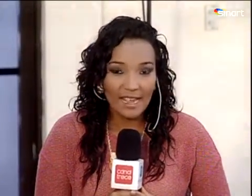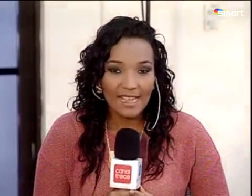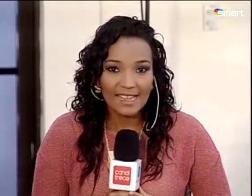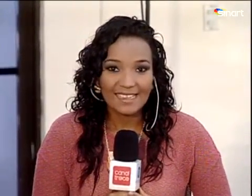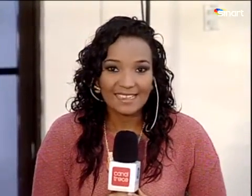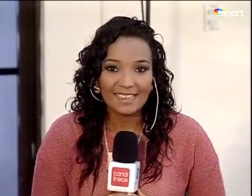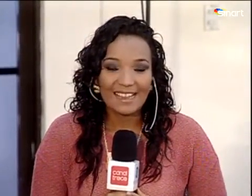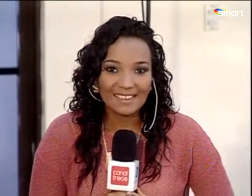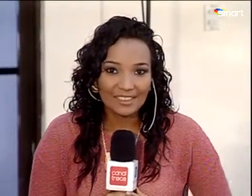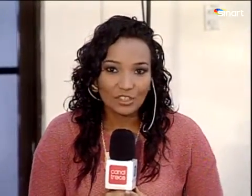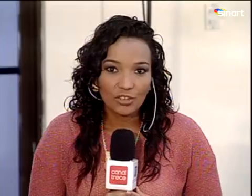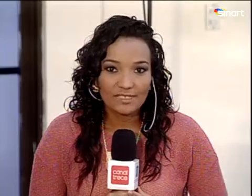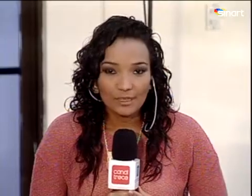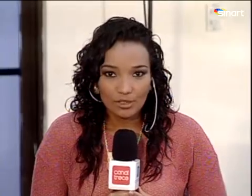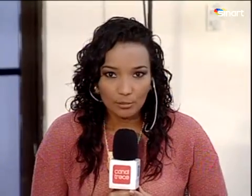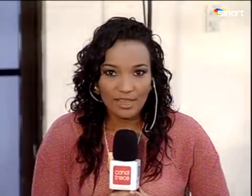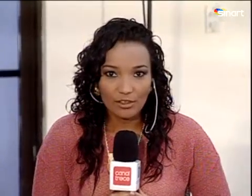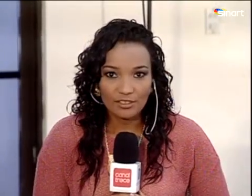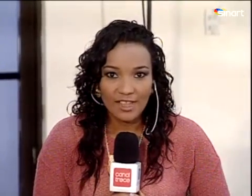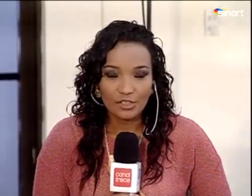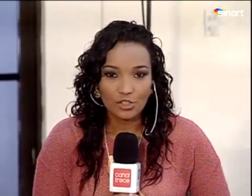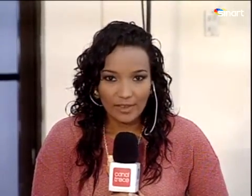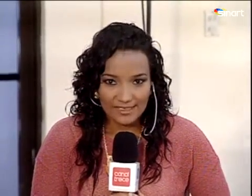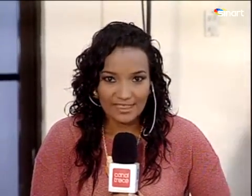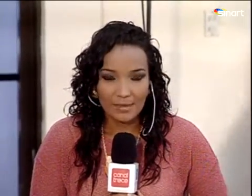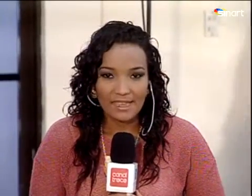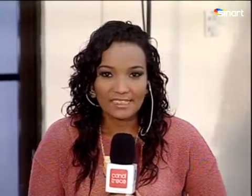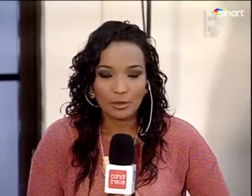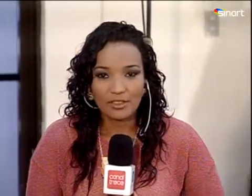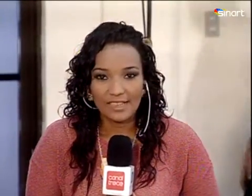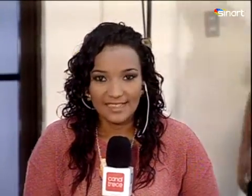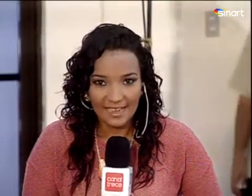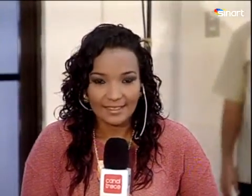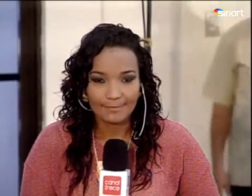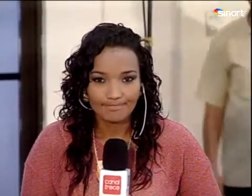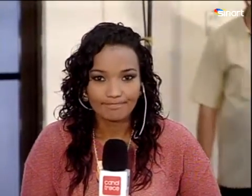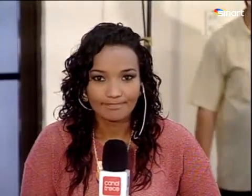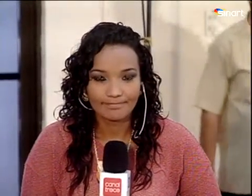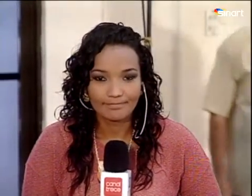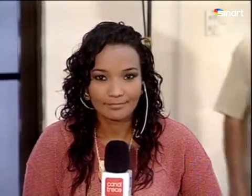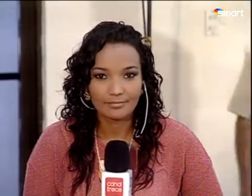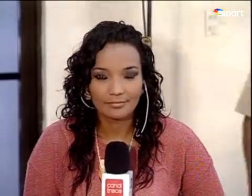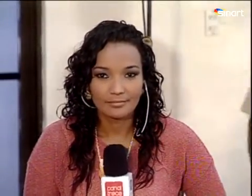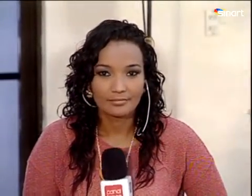Mora, que ya tiene la reacción de los diputados sobre este tema. Denise, buenos días, adelante.